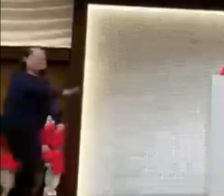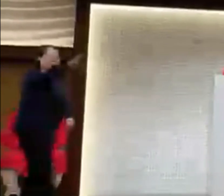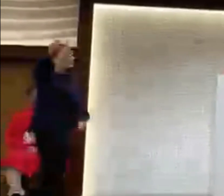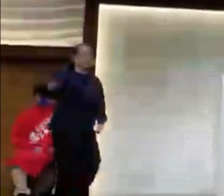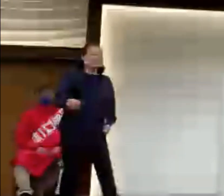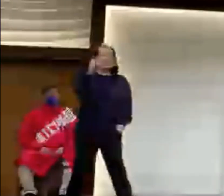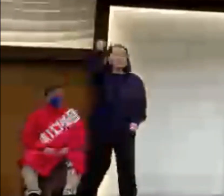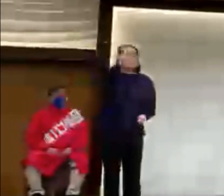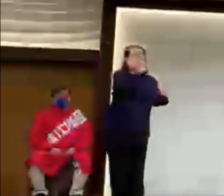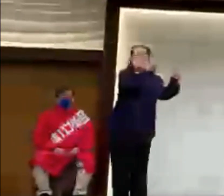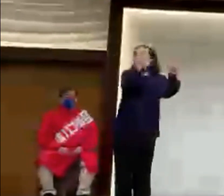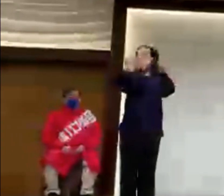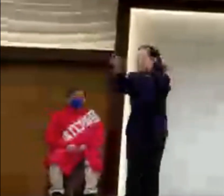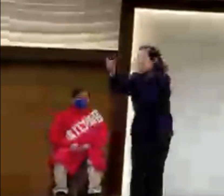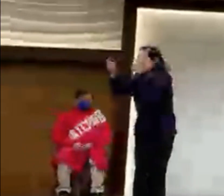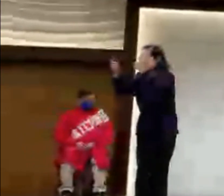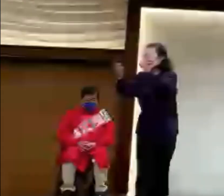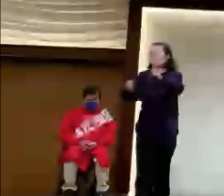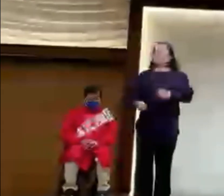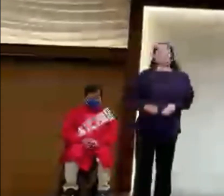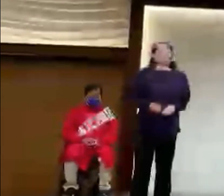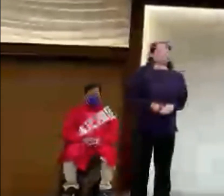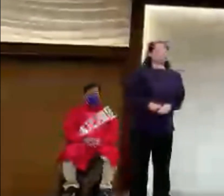皆様おはようございます。